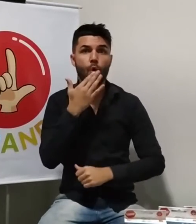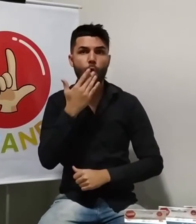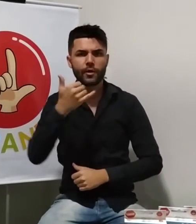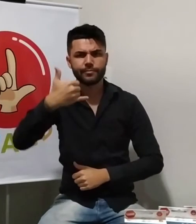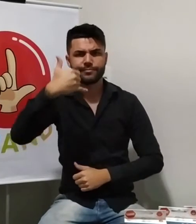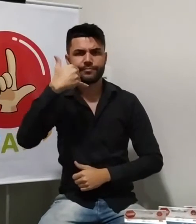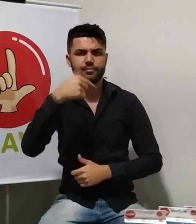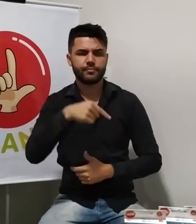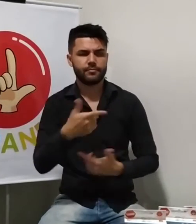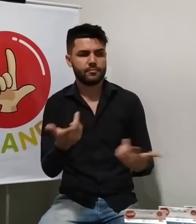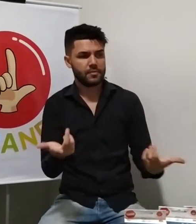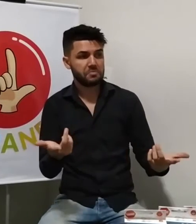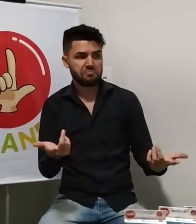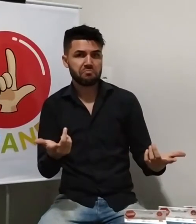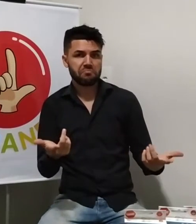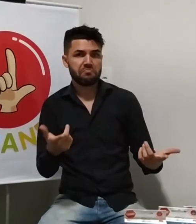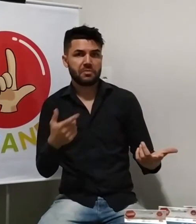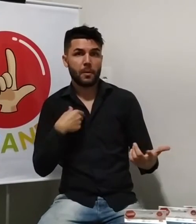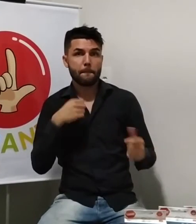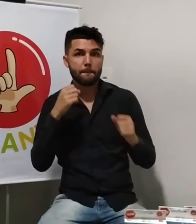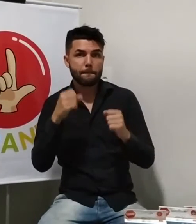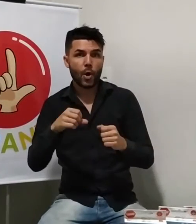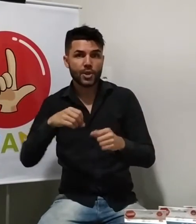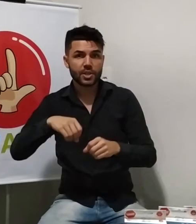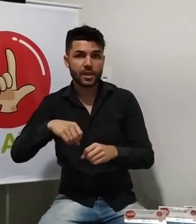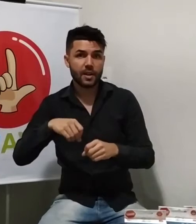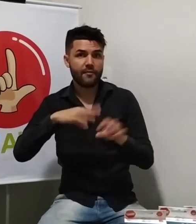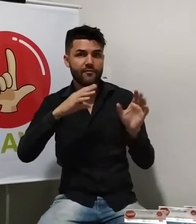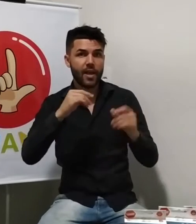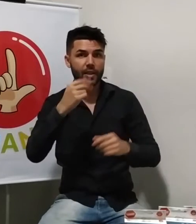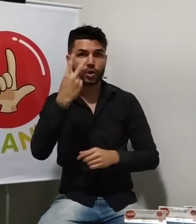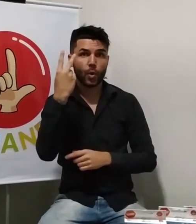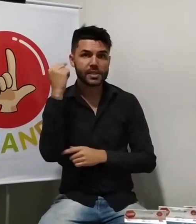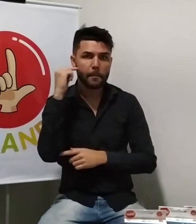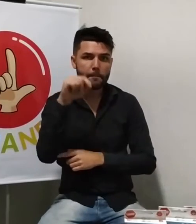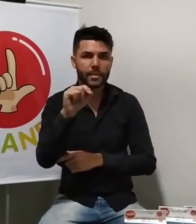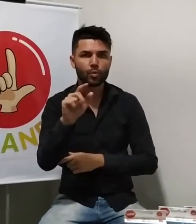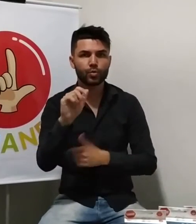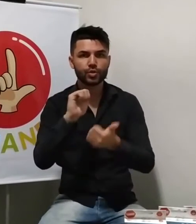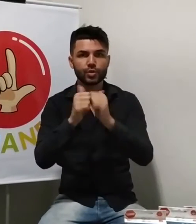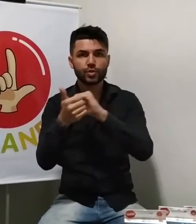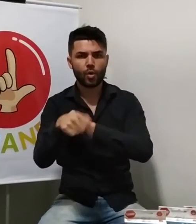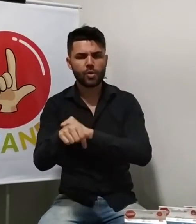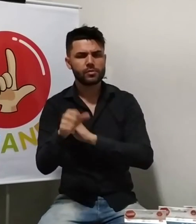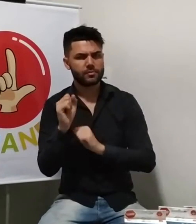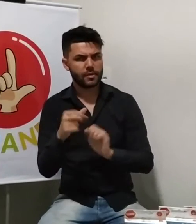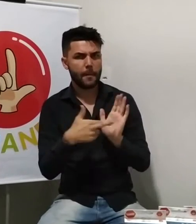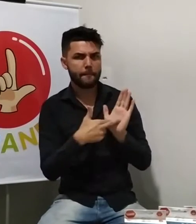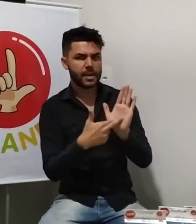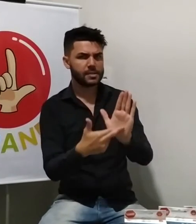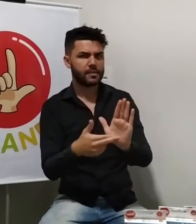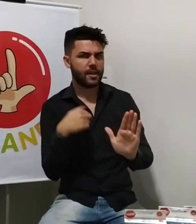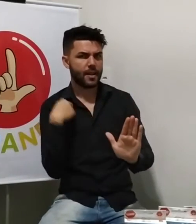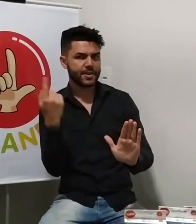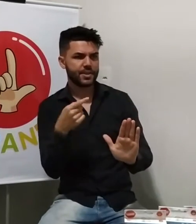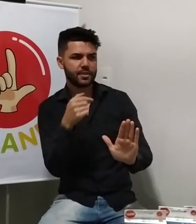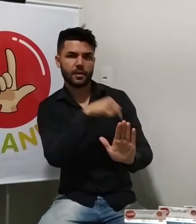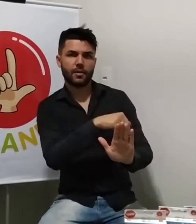empresa, e uma me respondeu e pronto, eu fui pra cima do cara. Essa é outra característica, ou seja, vai tomar muito não, vai tomar muito desprezo às vezes